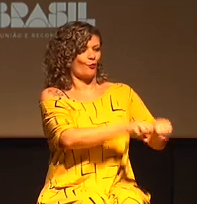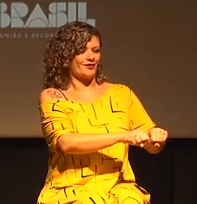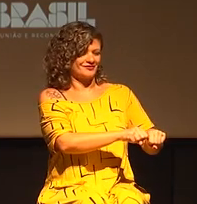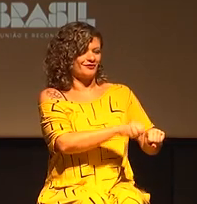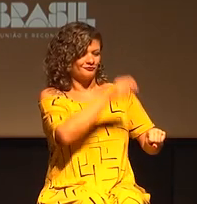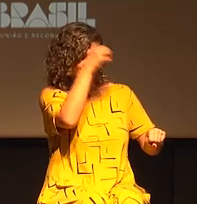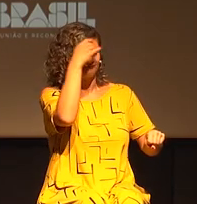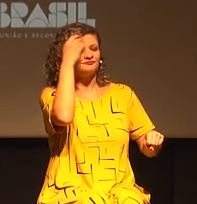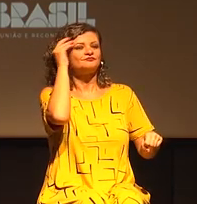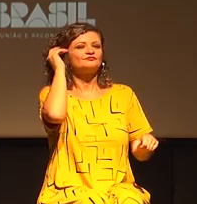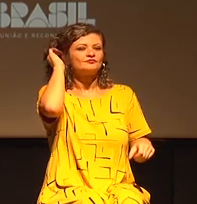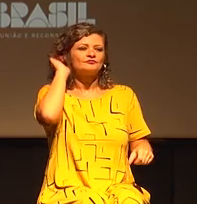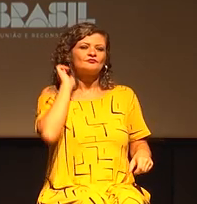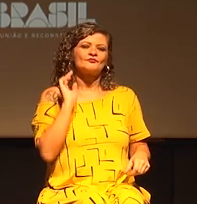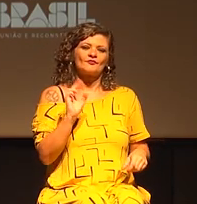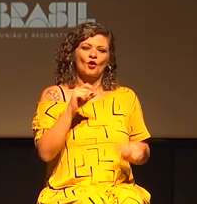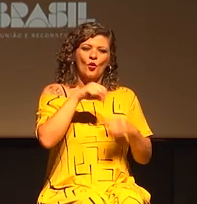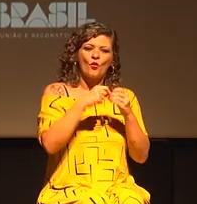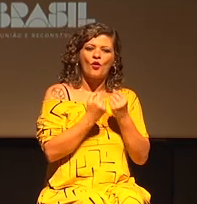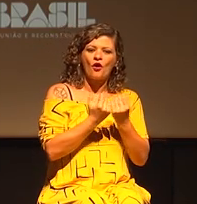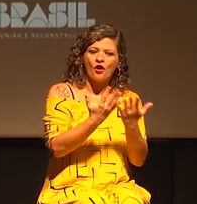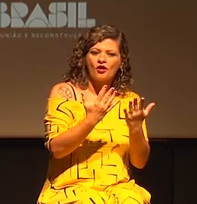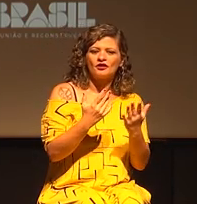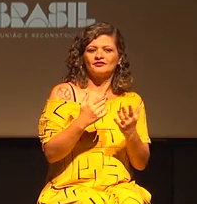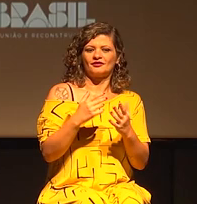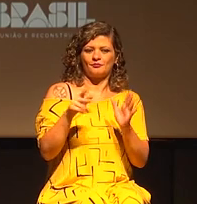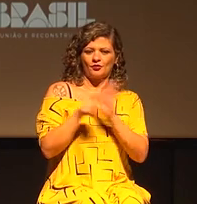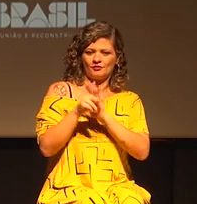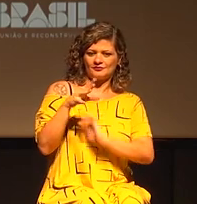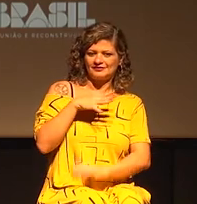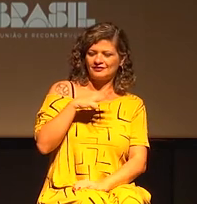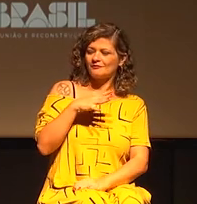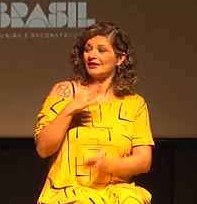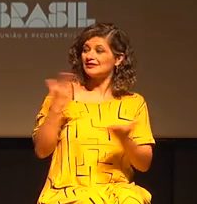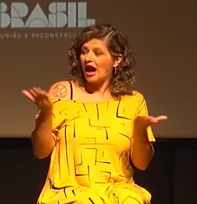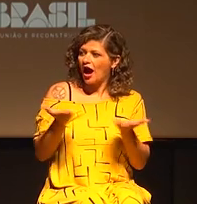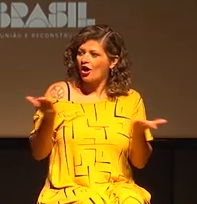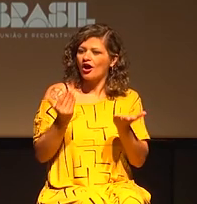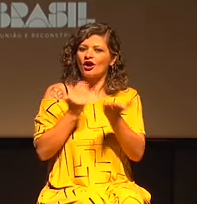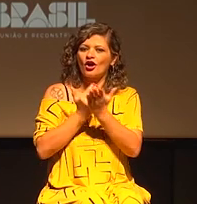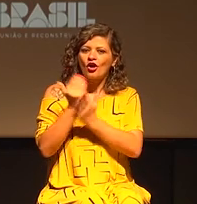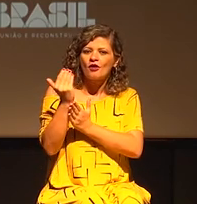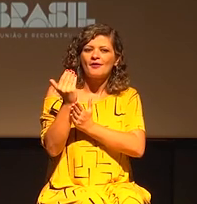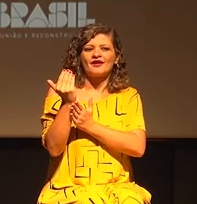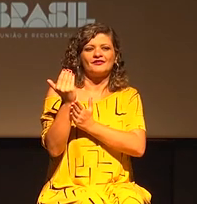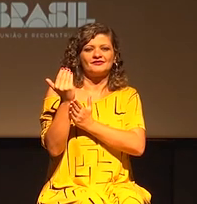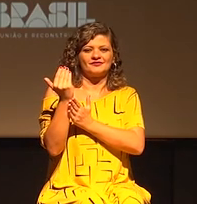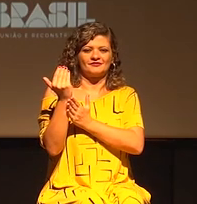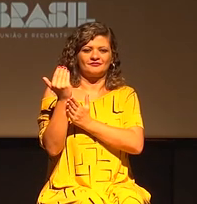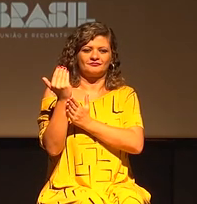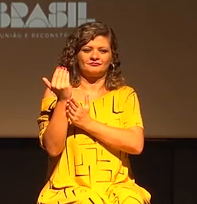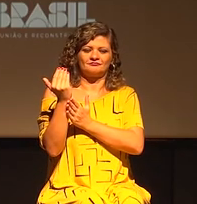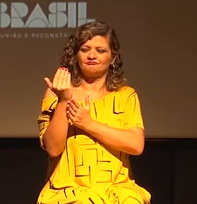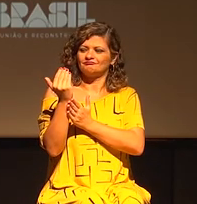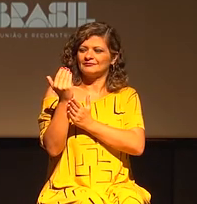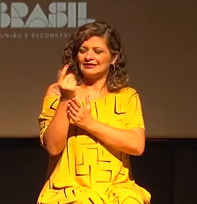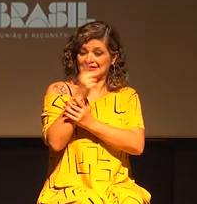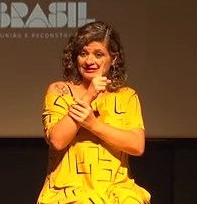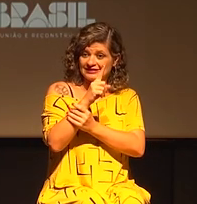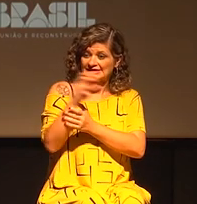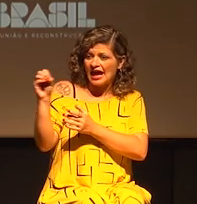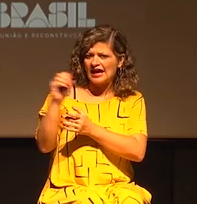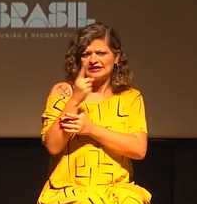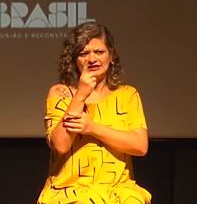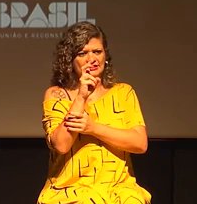cozinhas a gente já conseguiu Acer o horta que a gente faz na cozinha mas agora começa a ficar uma coisa que a gente sabe que vai poder em vez de fazer 100 100